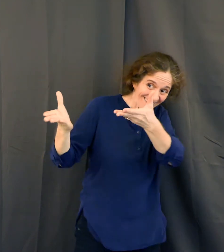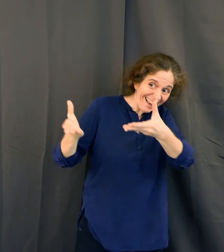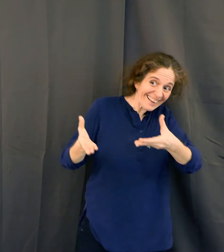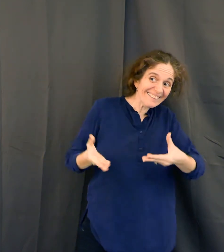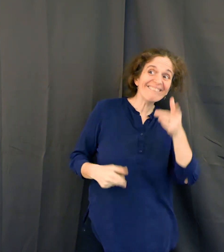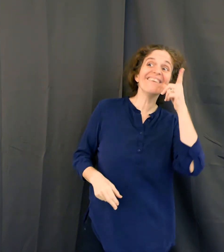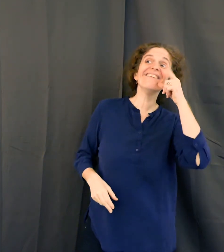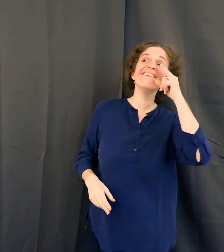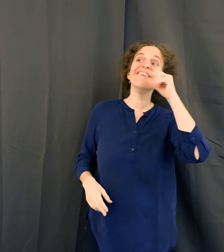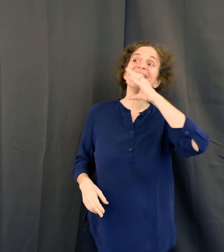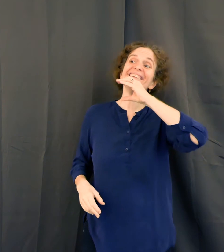Entrez, Père Noël des rats.